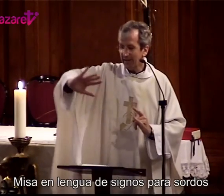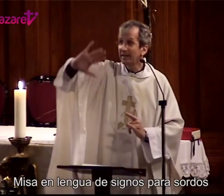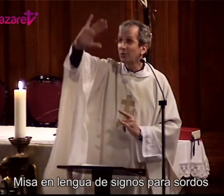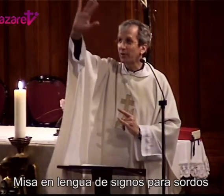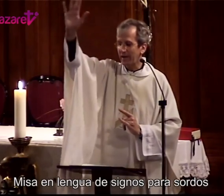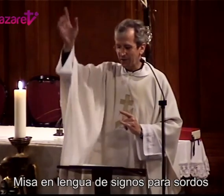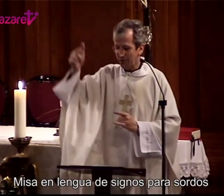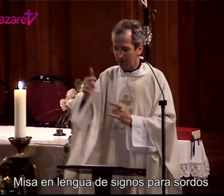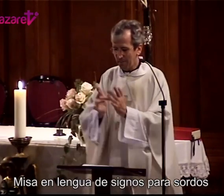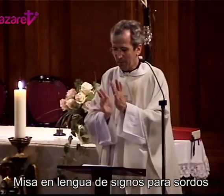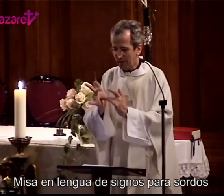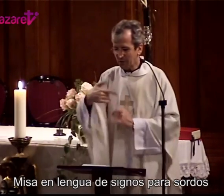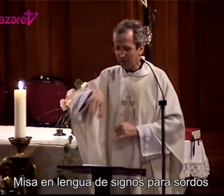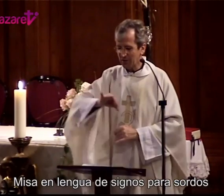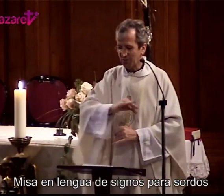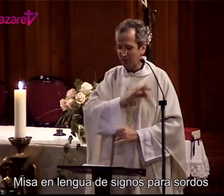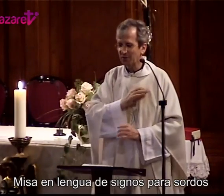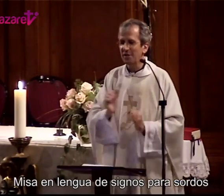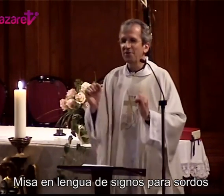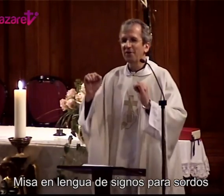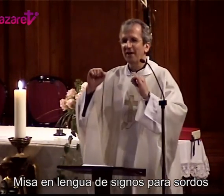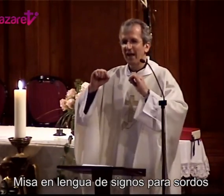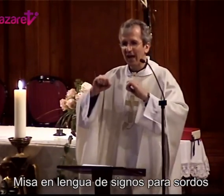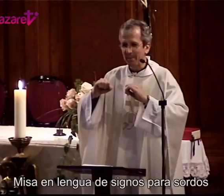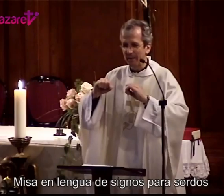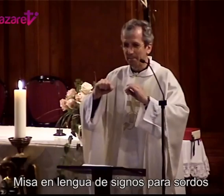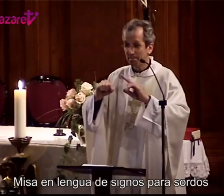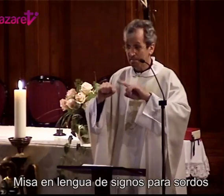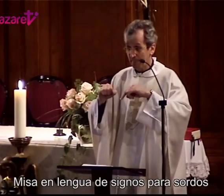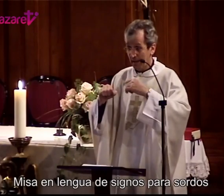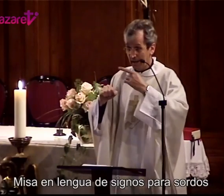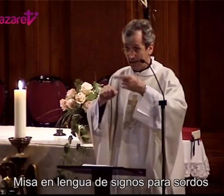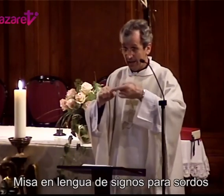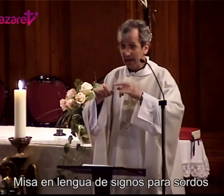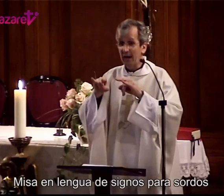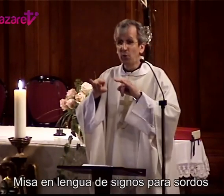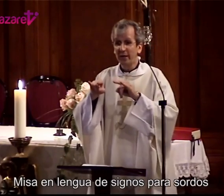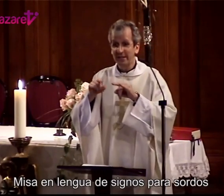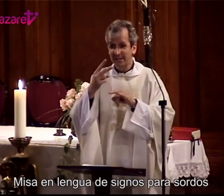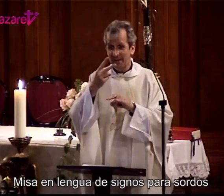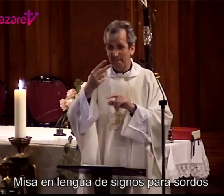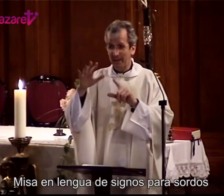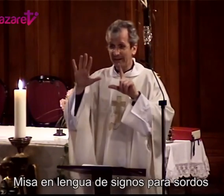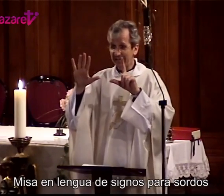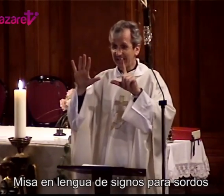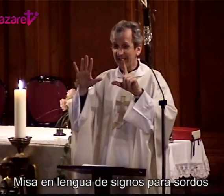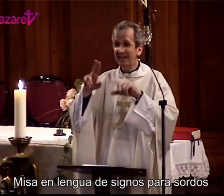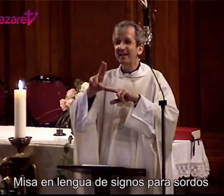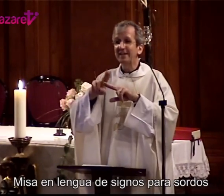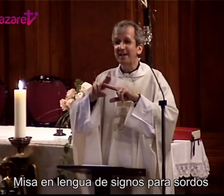tu reino. Por Jesucristo nuestro Señor. Amén. El lunes 27 es la